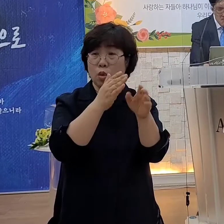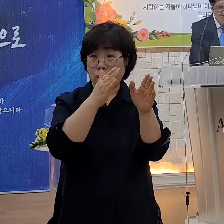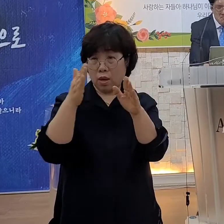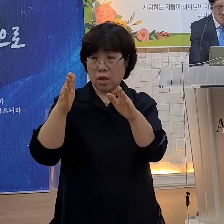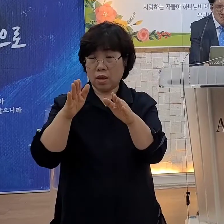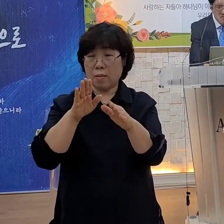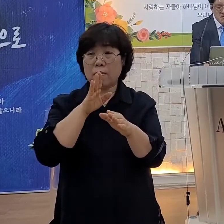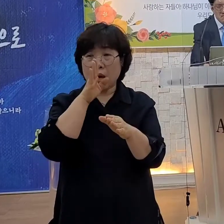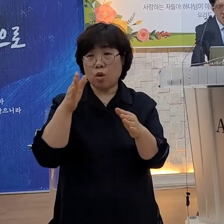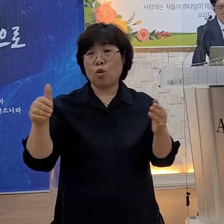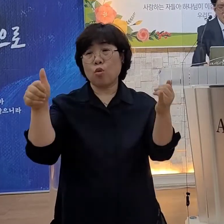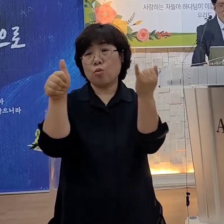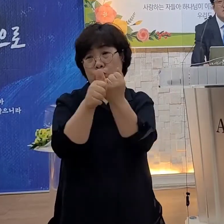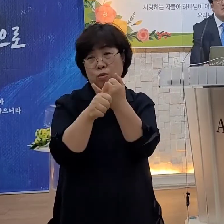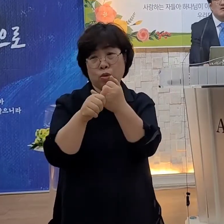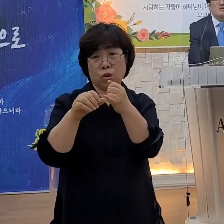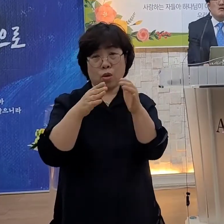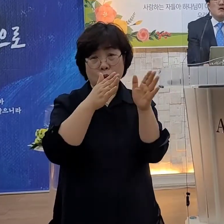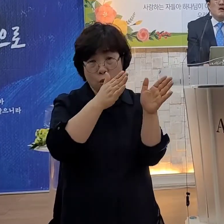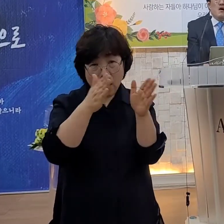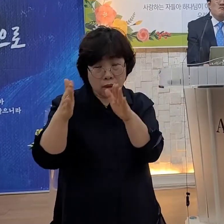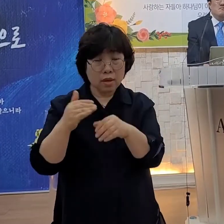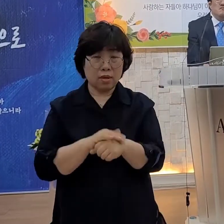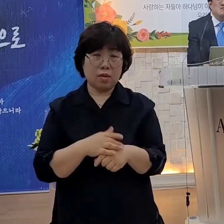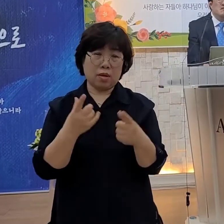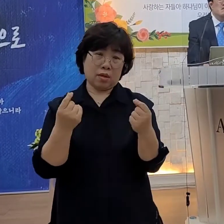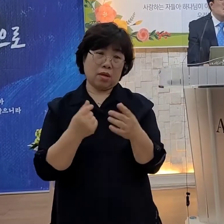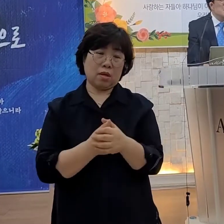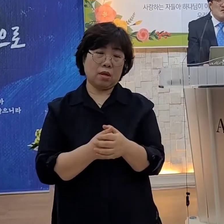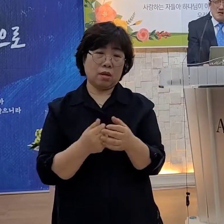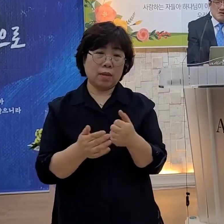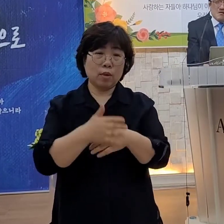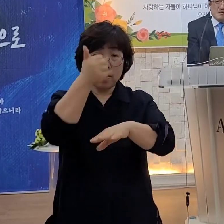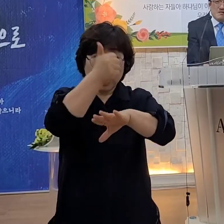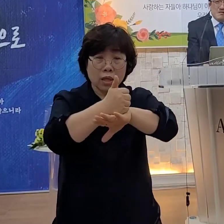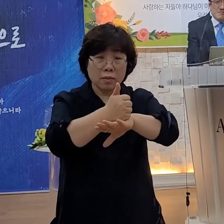그래서 부부는요, 결국 나중에 가서야, 우리는